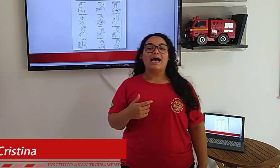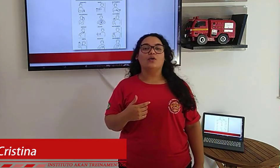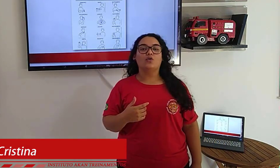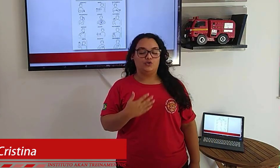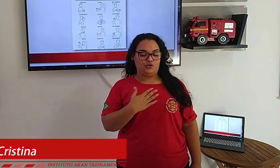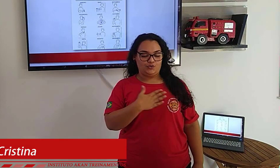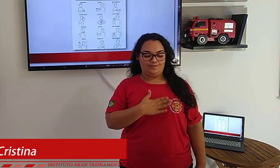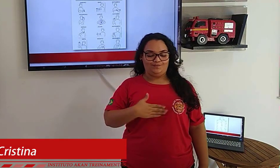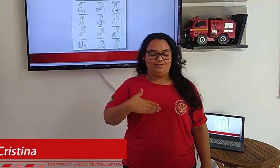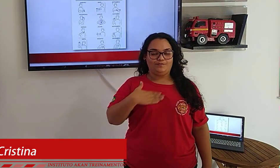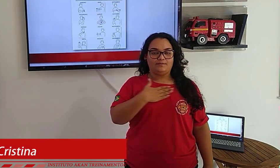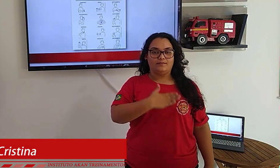Agosto.